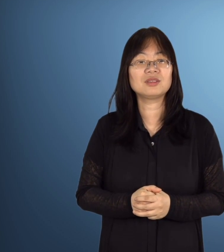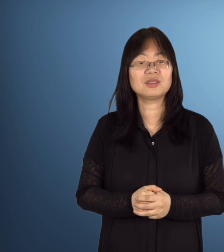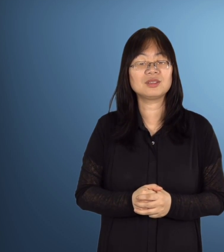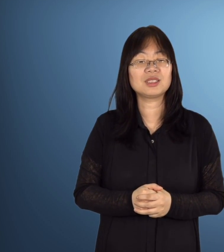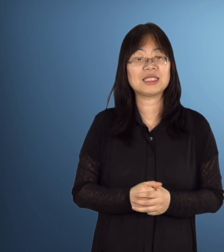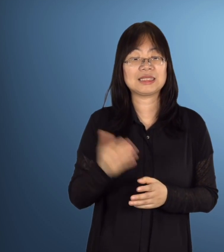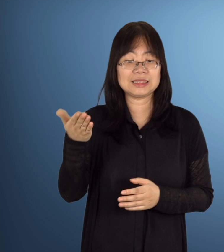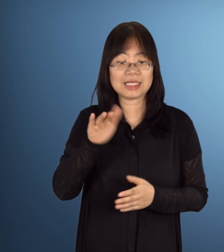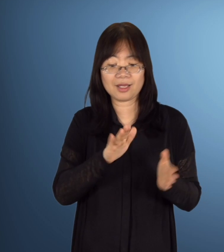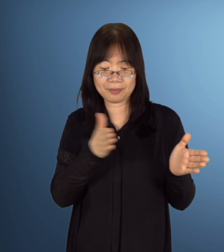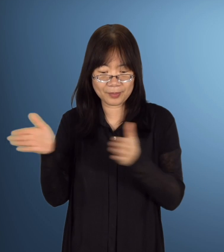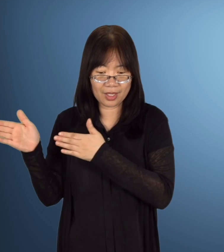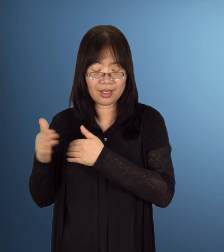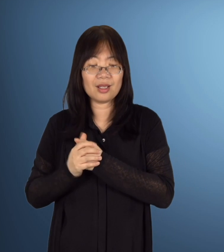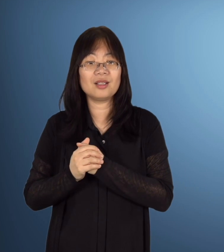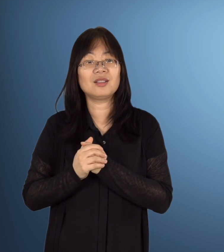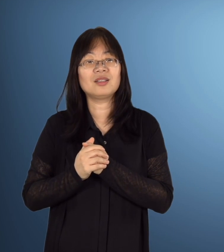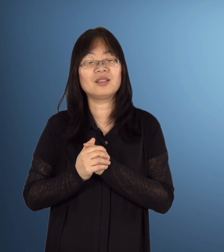자, 그런데